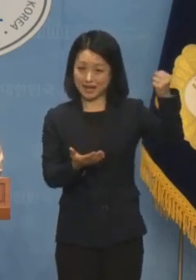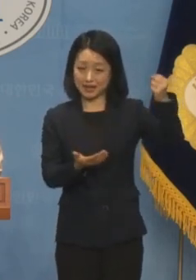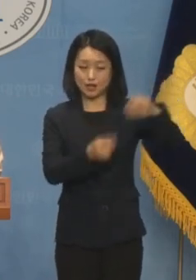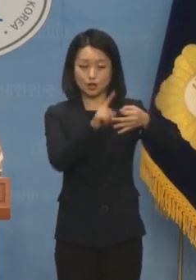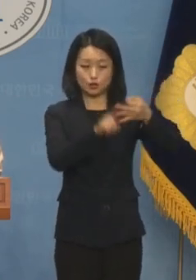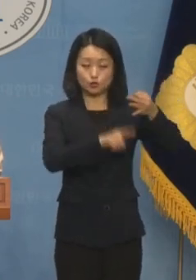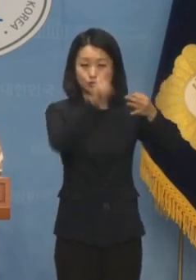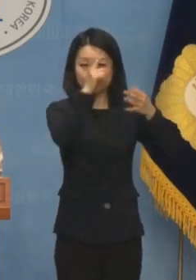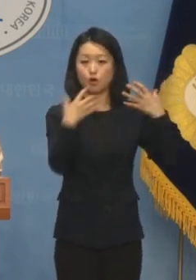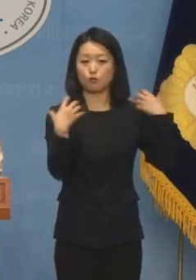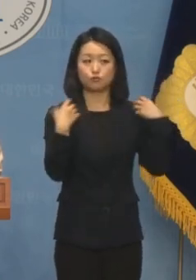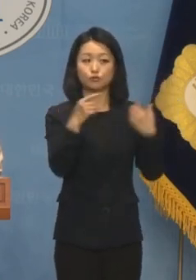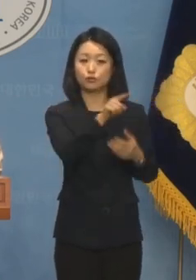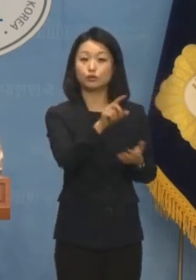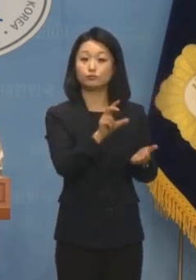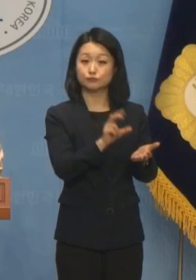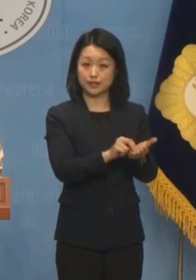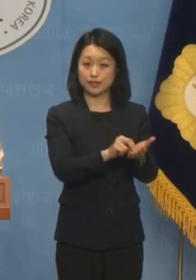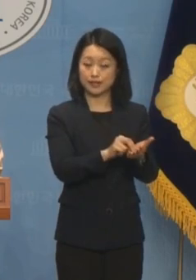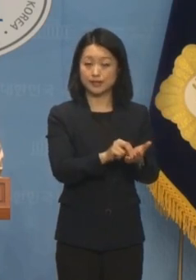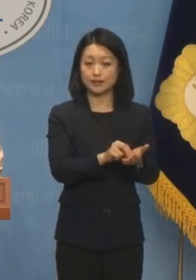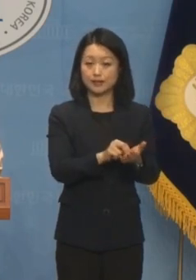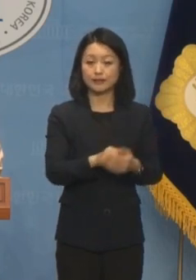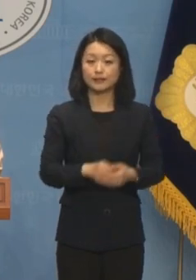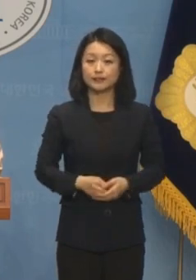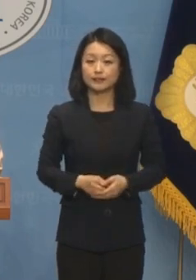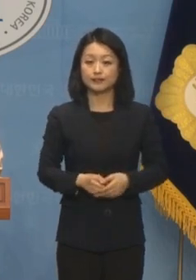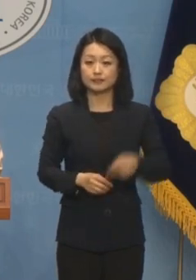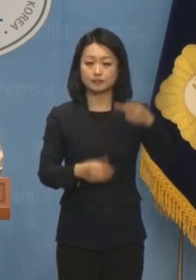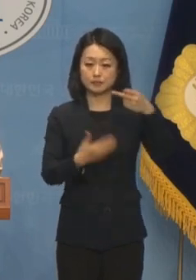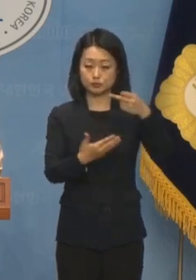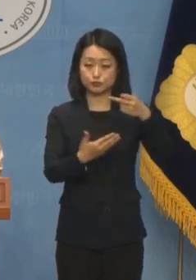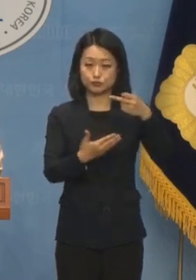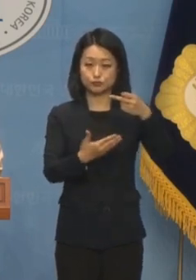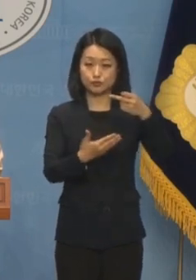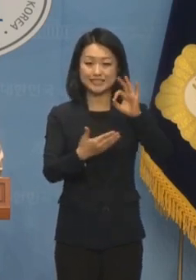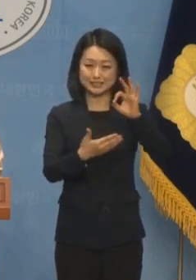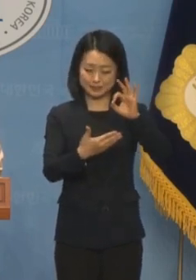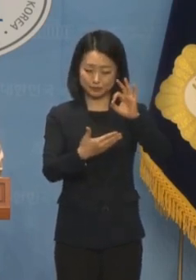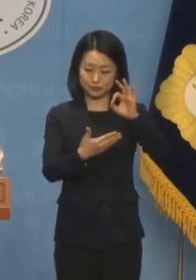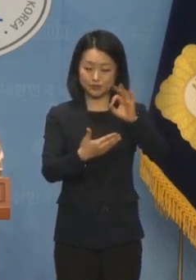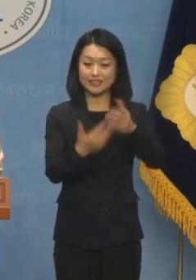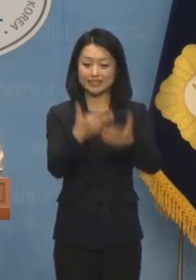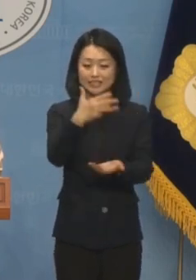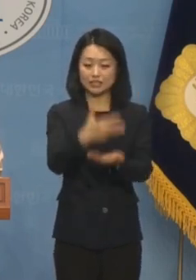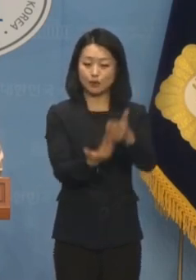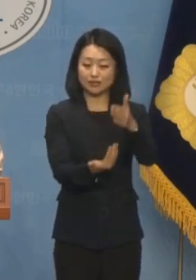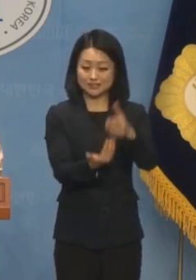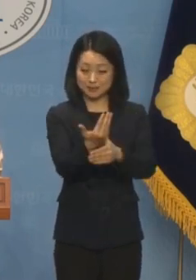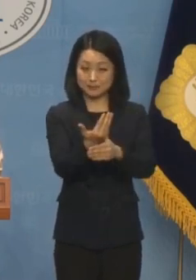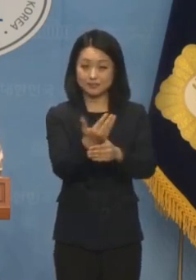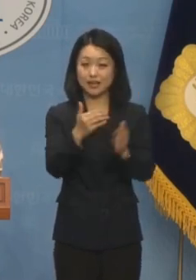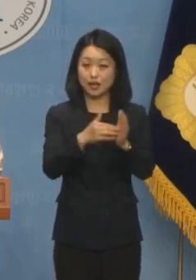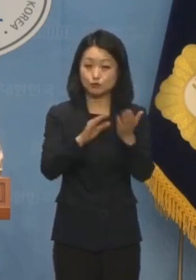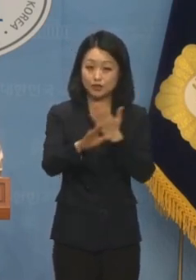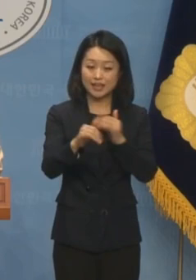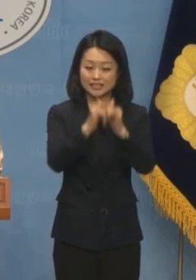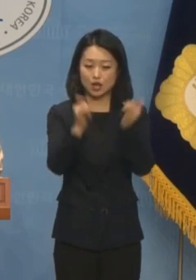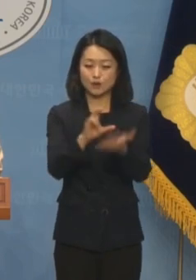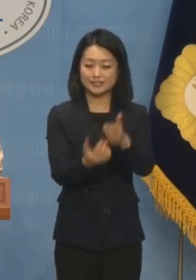윤석열 정부입니다. 12구 이태원 참사 이후 사회 재난 유형이 구체적이지